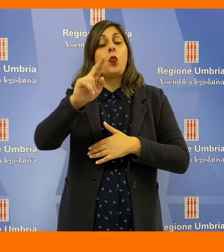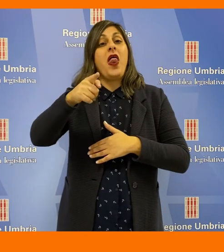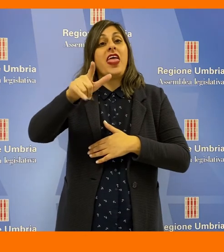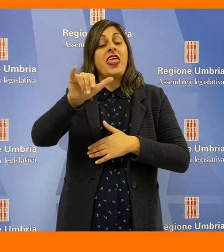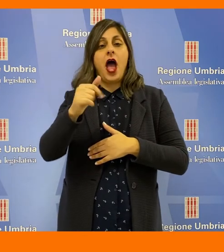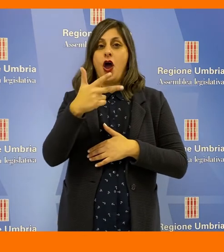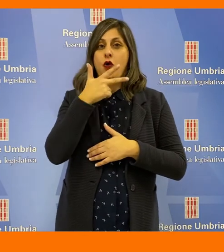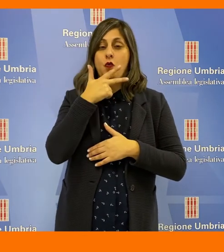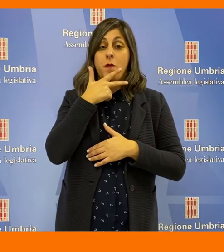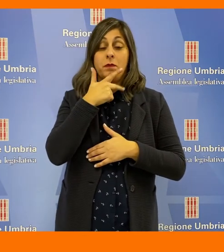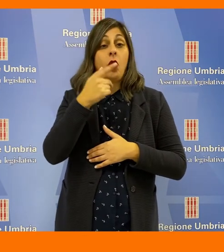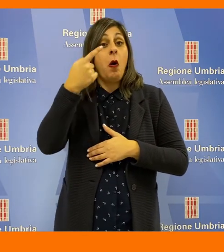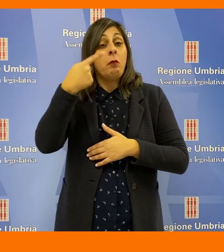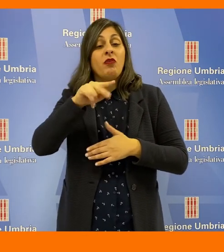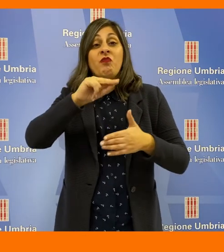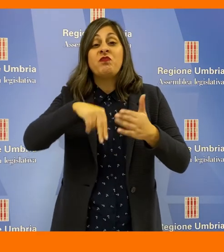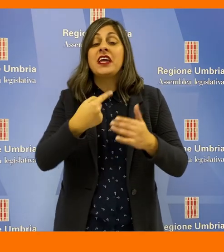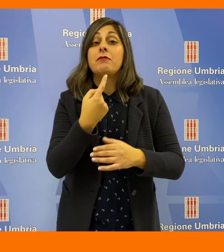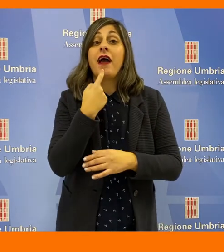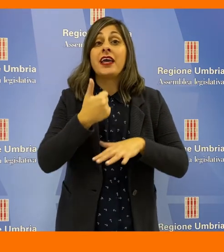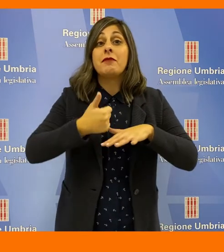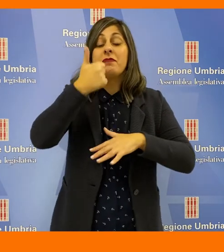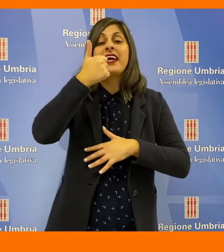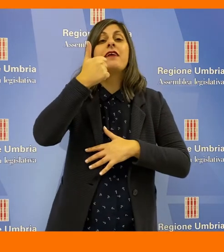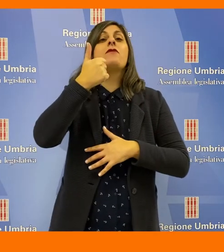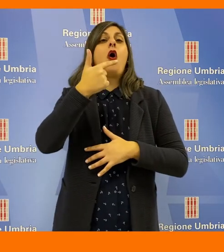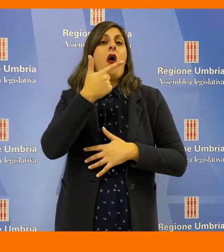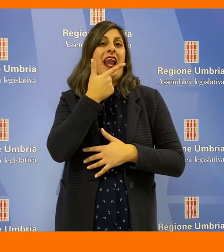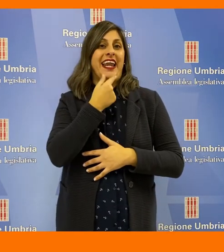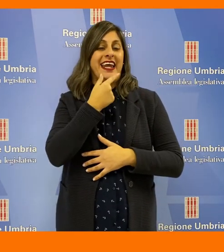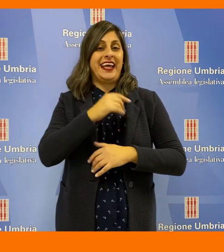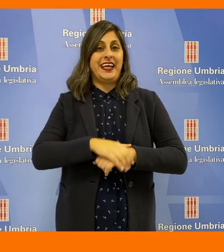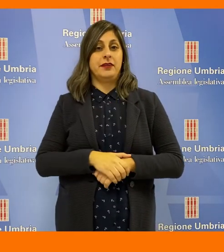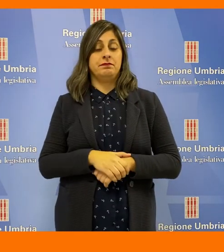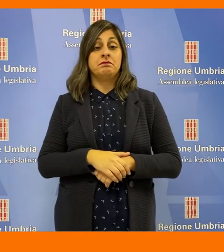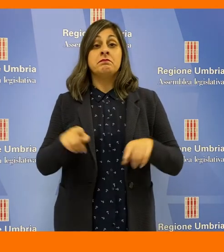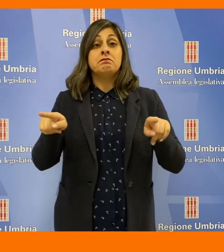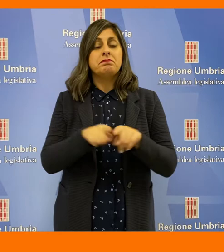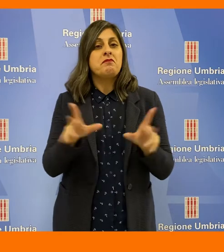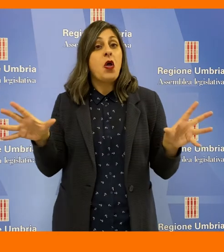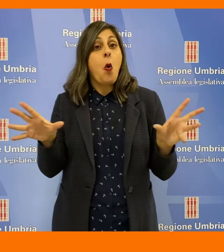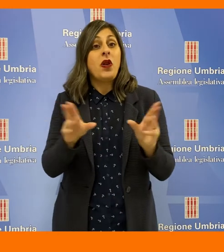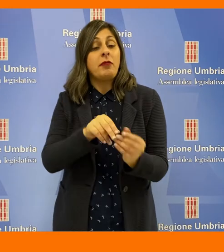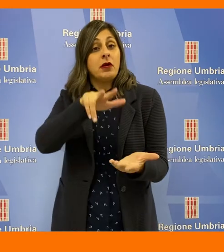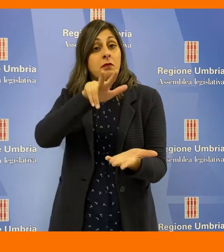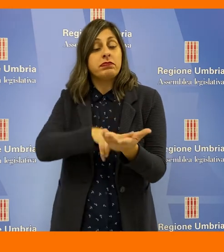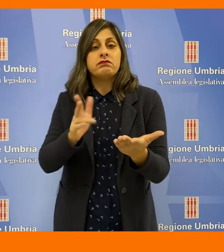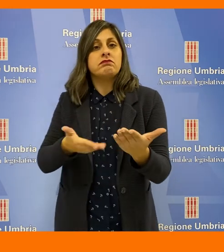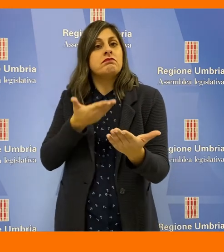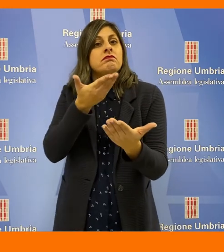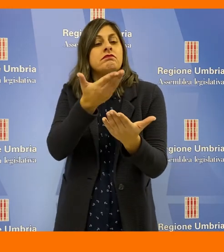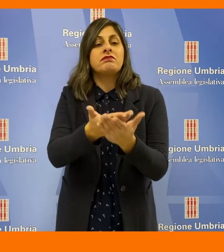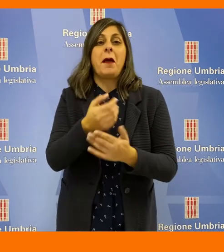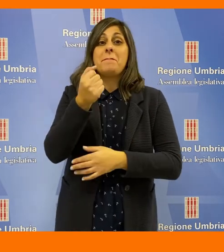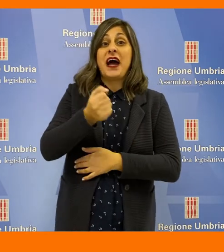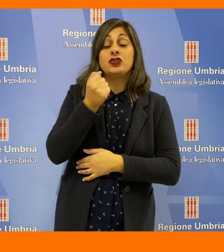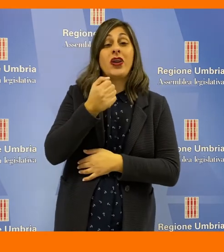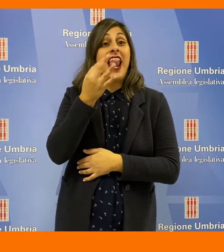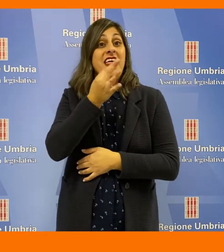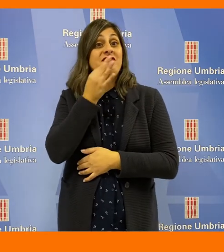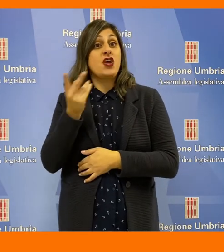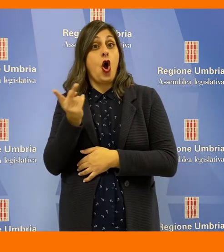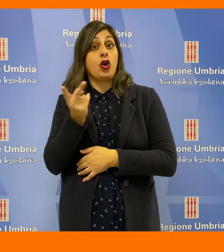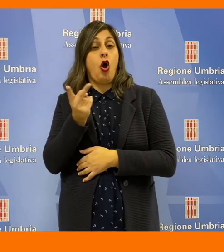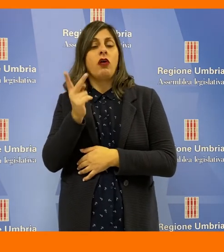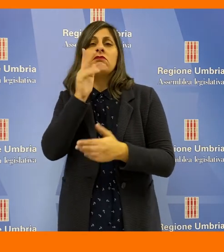della Guastuglia a Gubbio, di cui Daniele Nicchi, Lega, era primo firmatario. Consenso unanime dell'Assemblea per la mozione dei